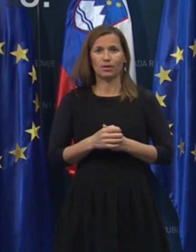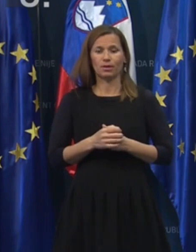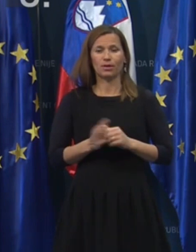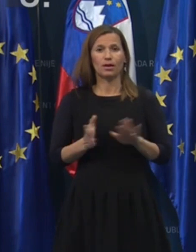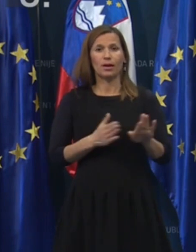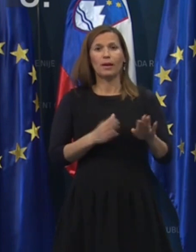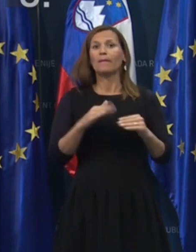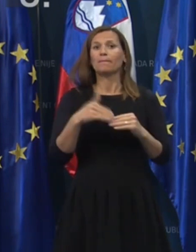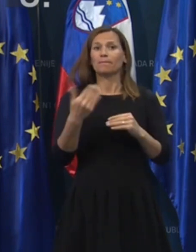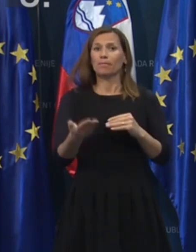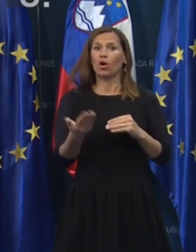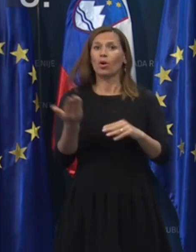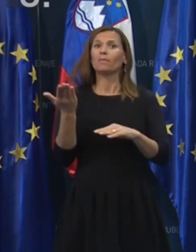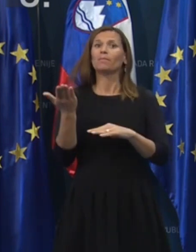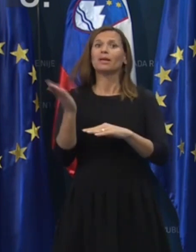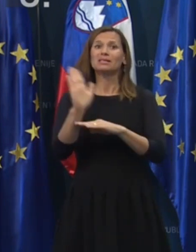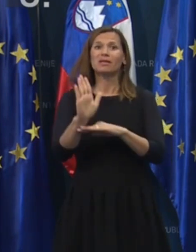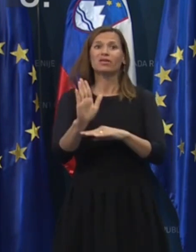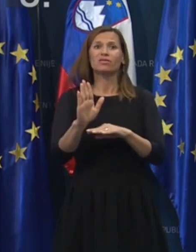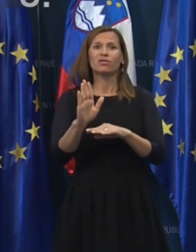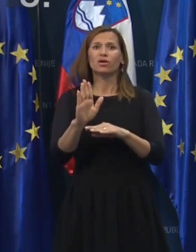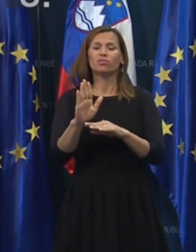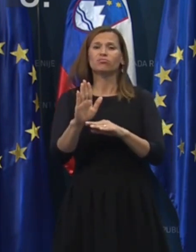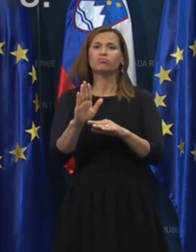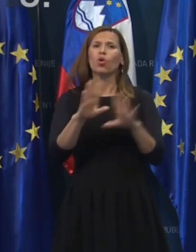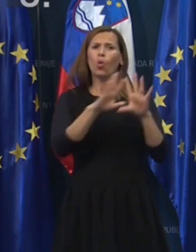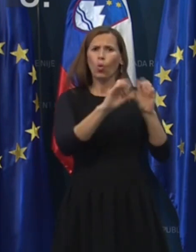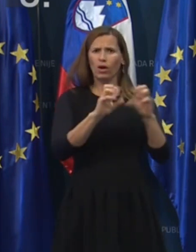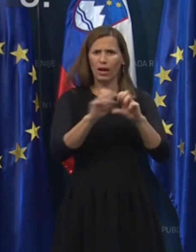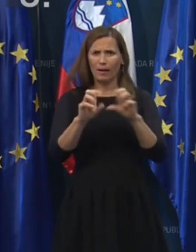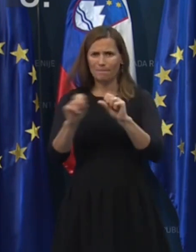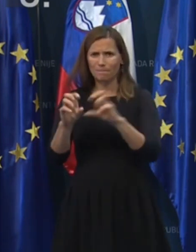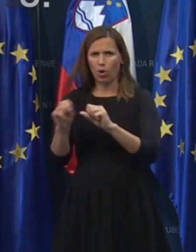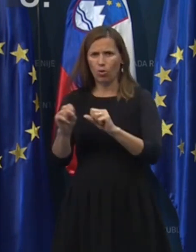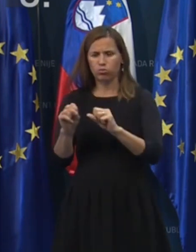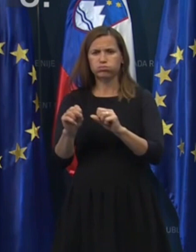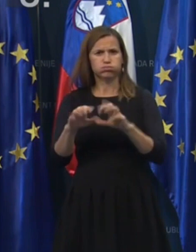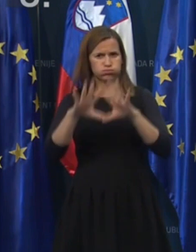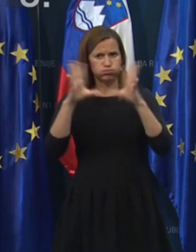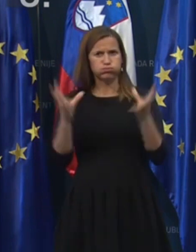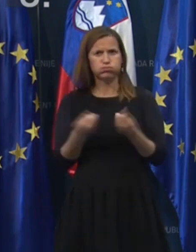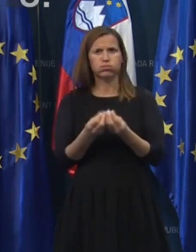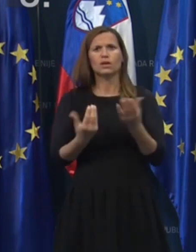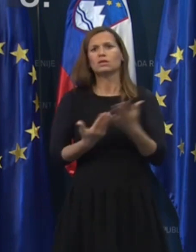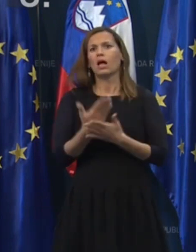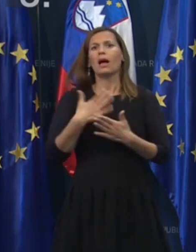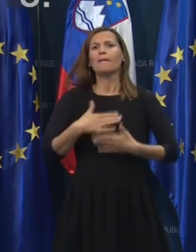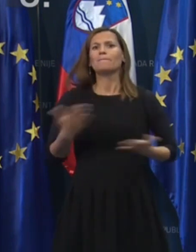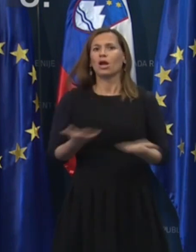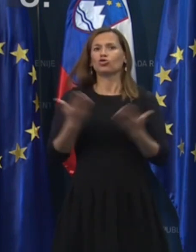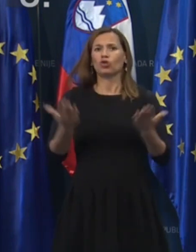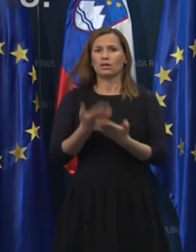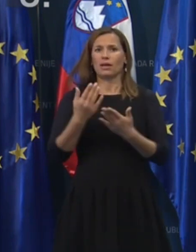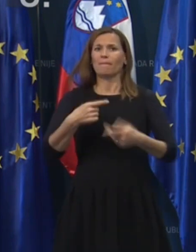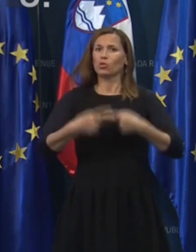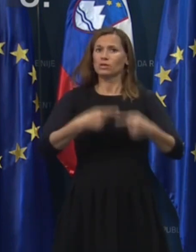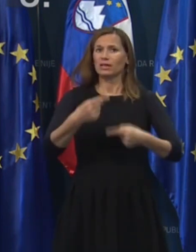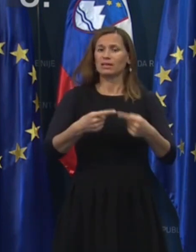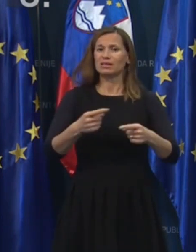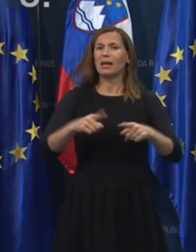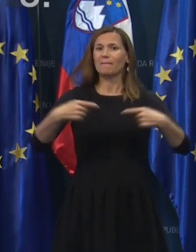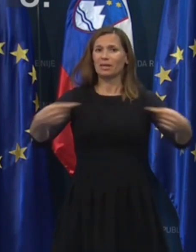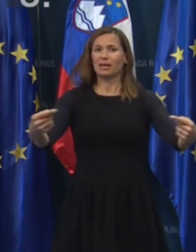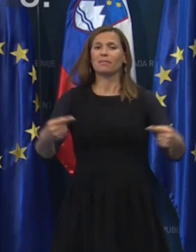Po predstavitvi obsežnega svežnja ukrepov za blaženje posledic epidemije,